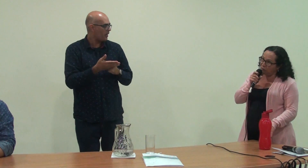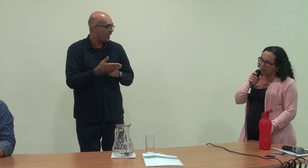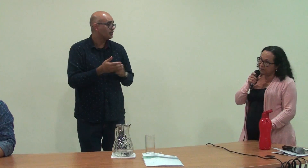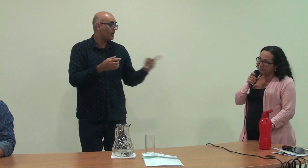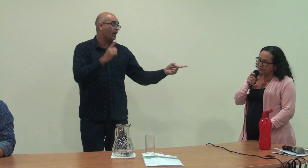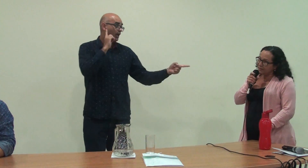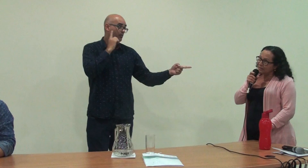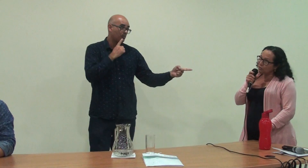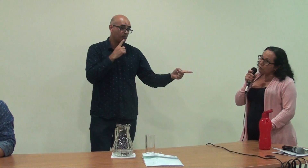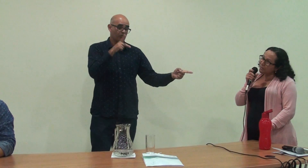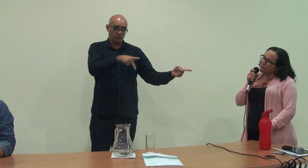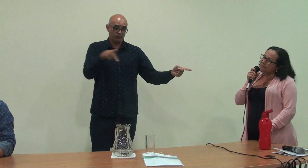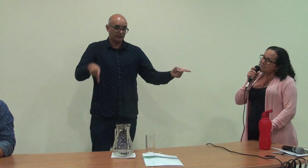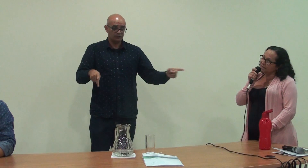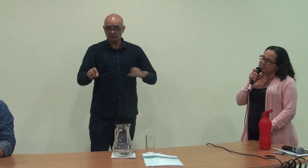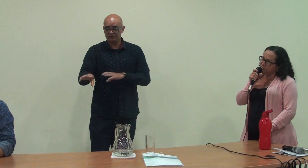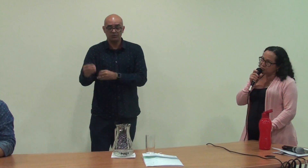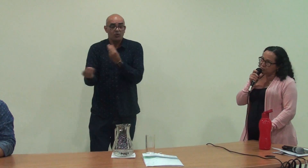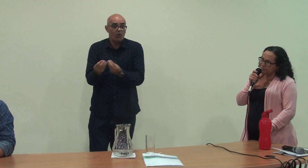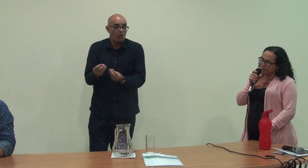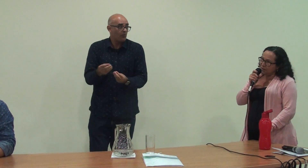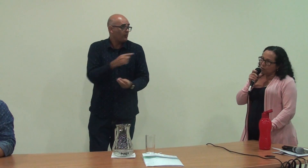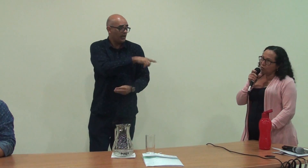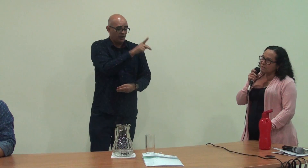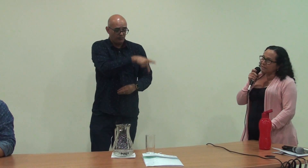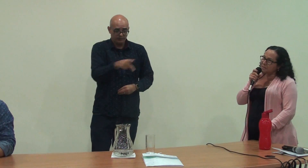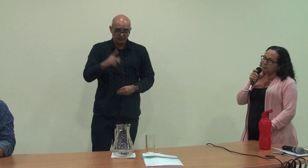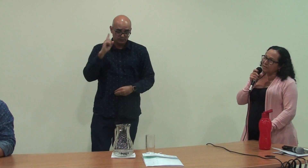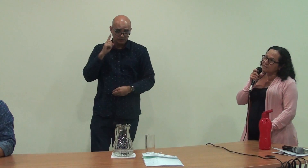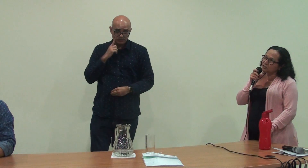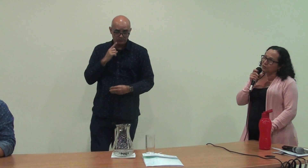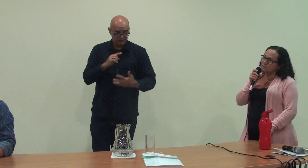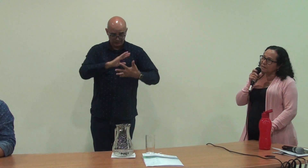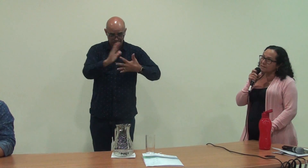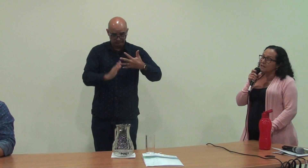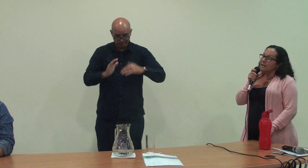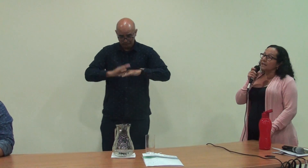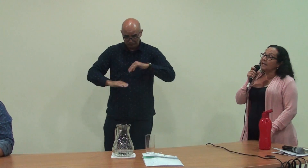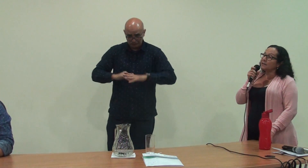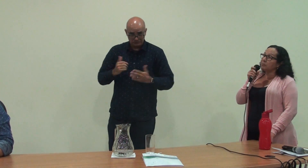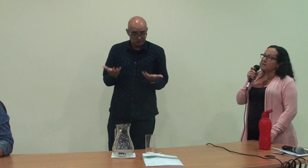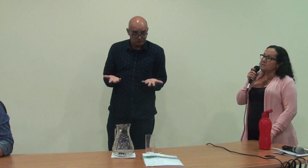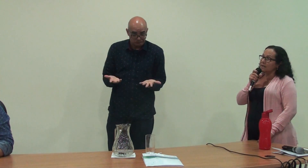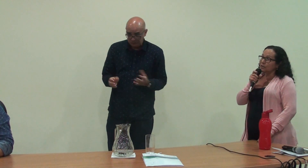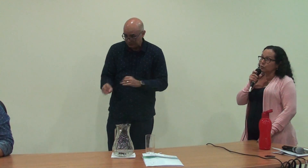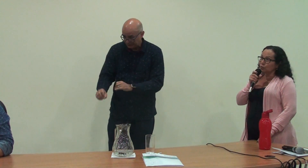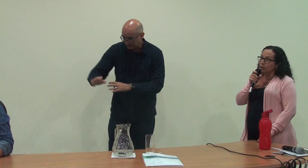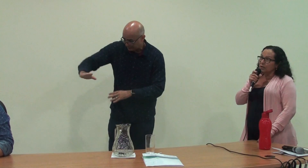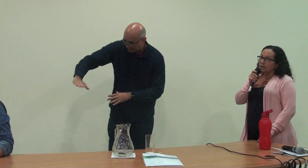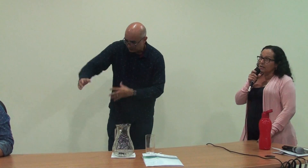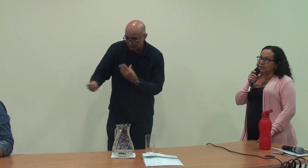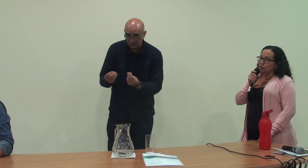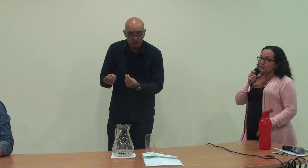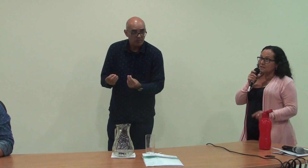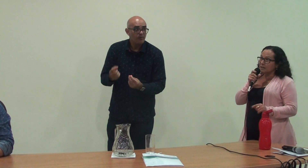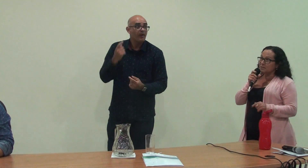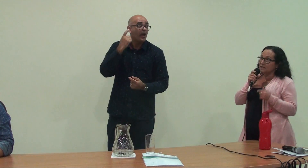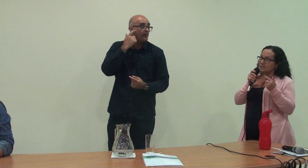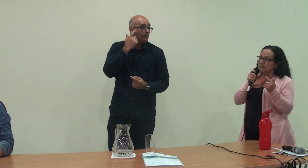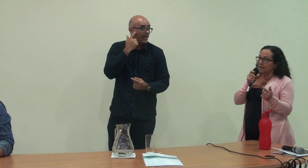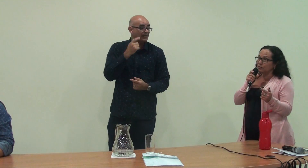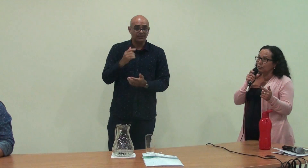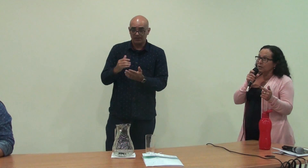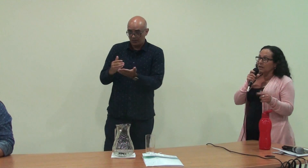sendo agora. Então, como é que vai ser isso? Qual seria a experiência de vocês? E ainda pensando que nós